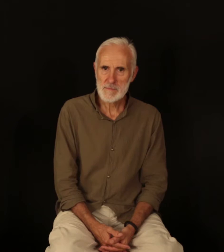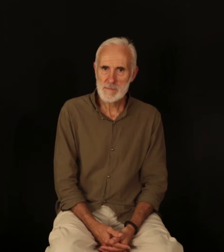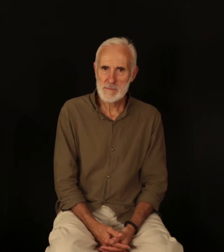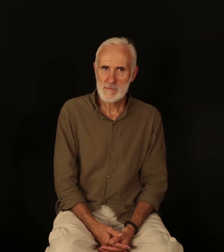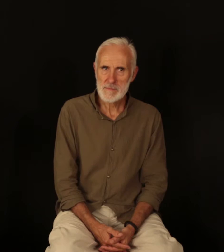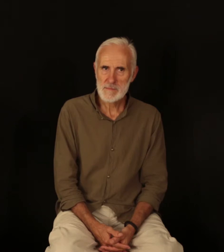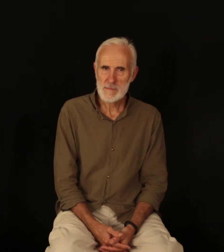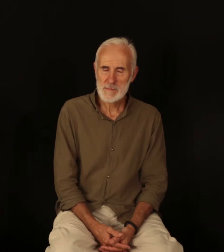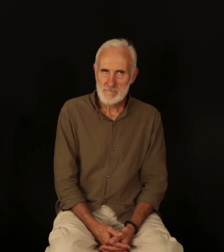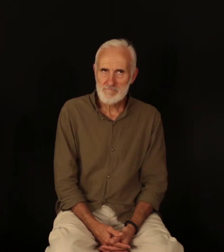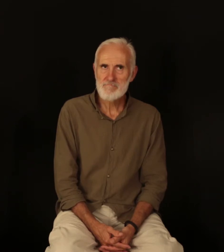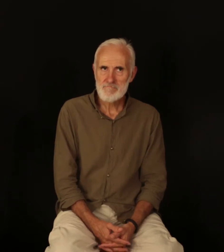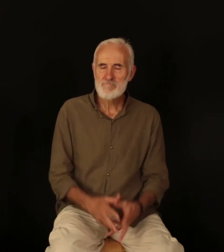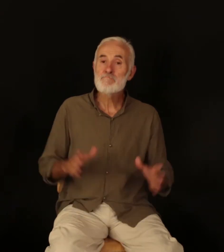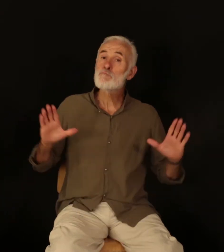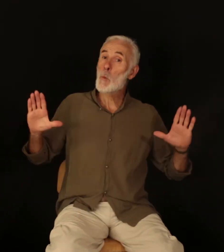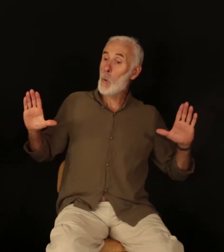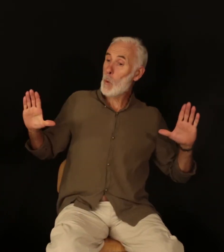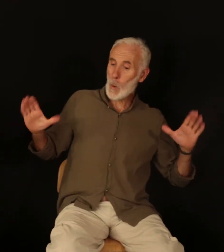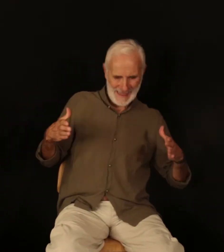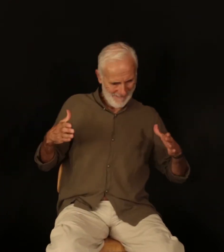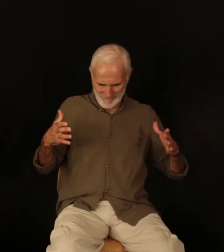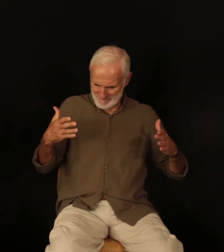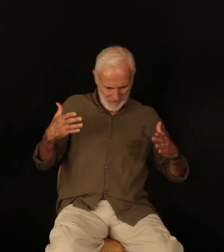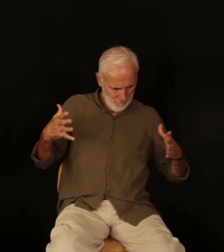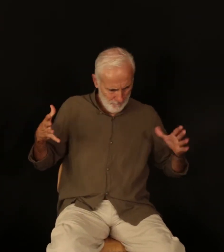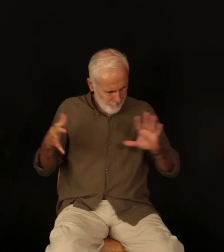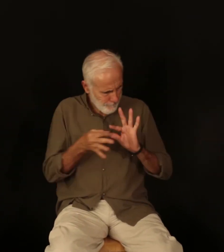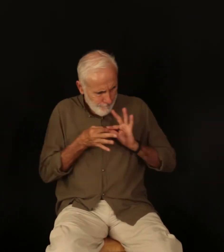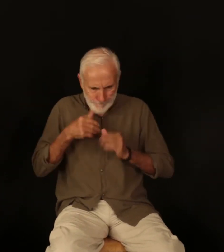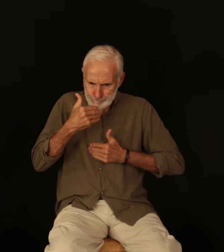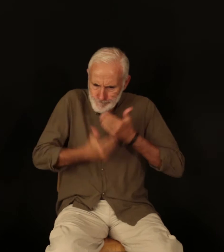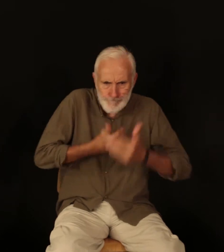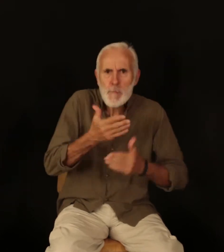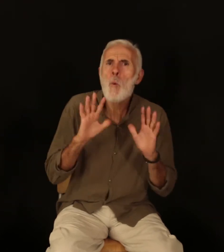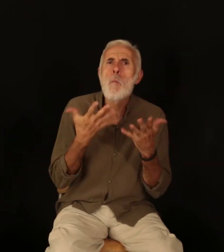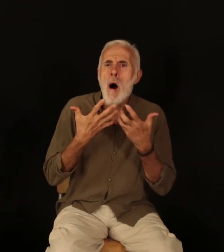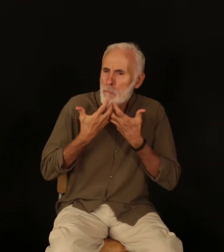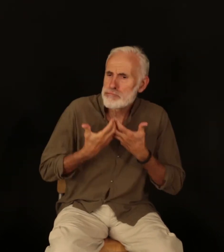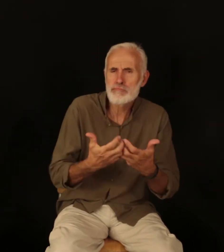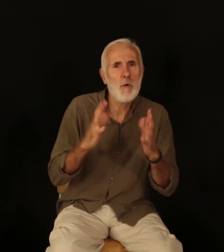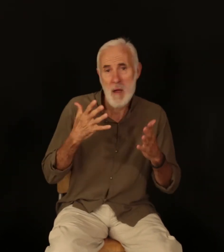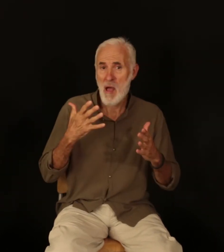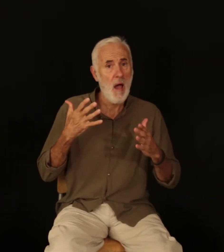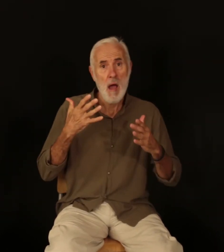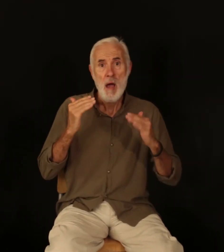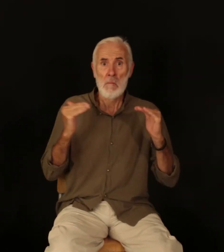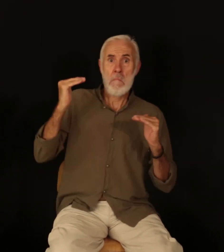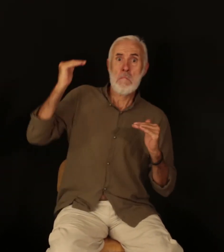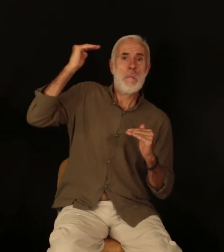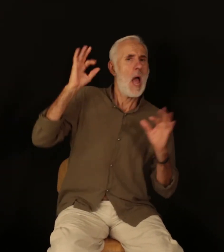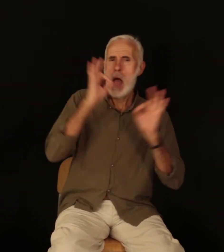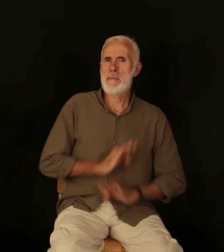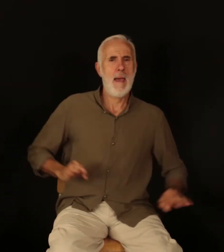Ce collectif fonctionne de manière complètement horizontale et de manière